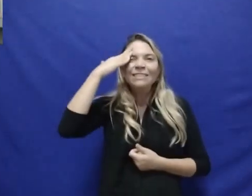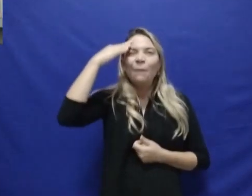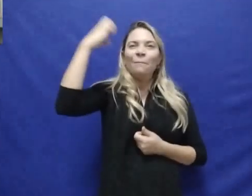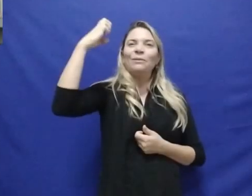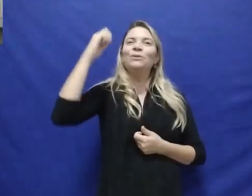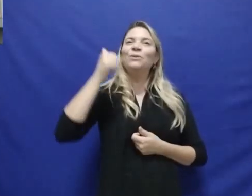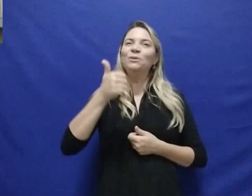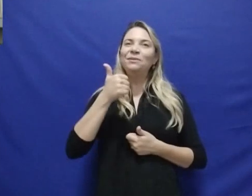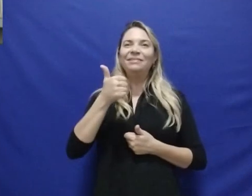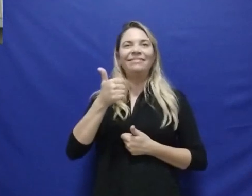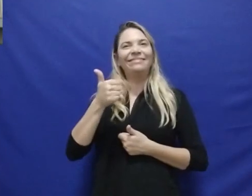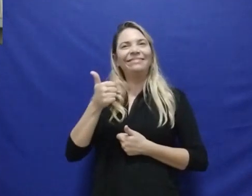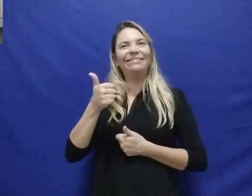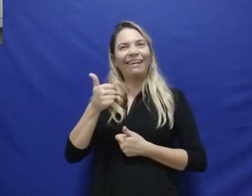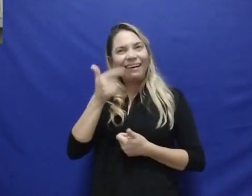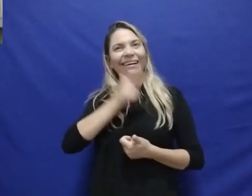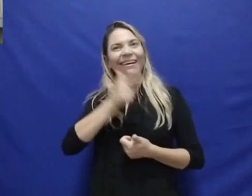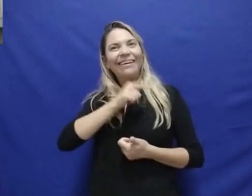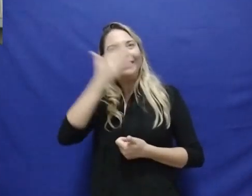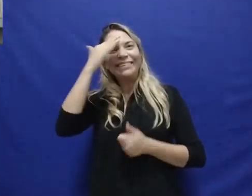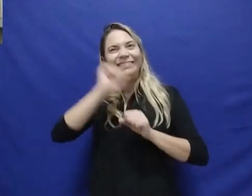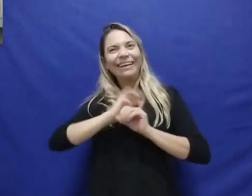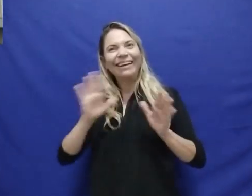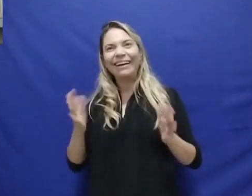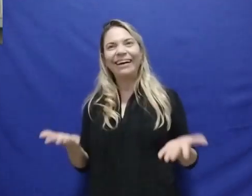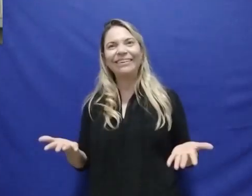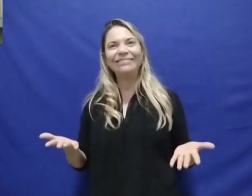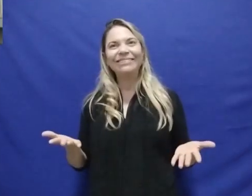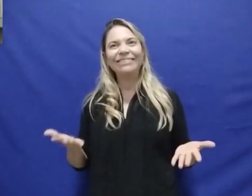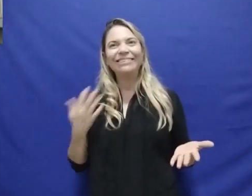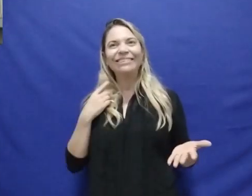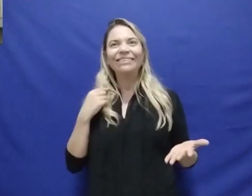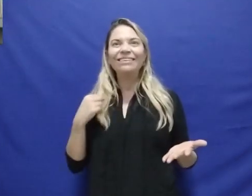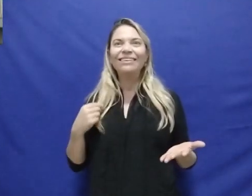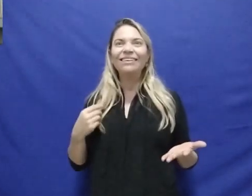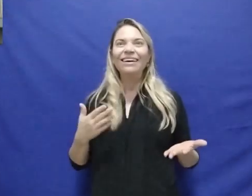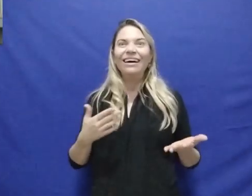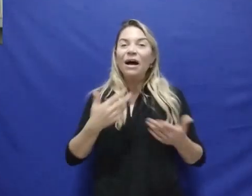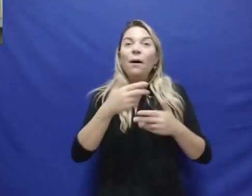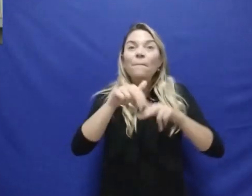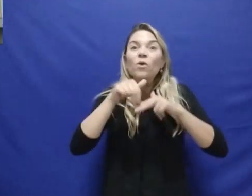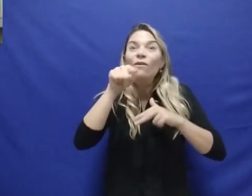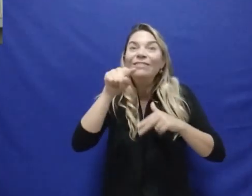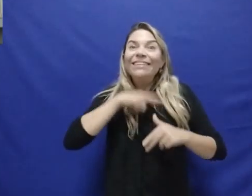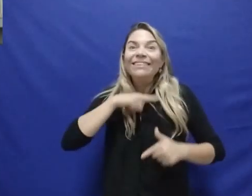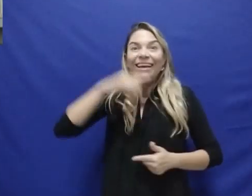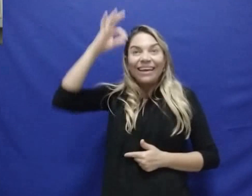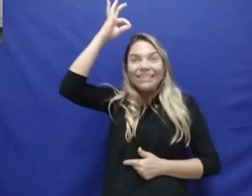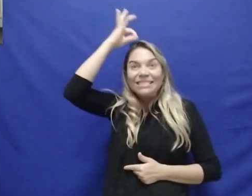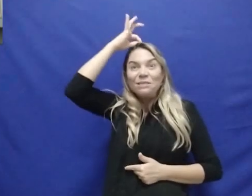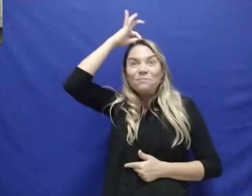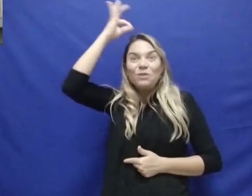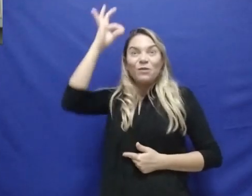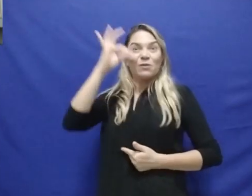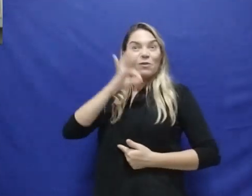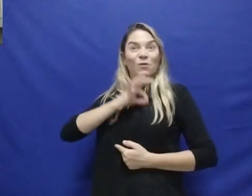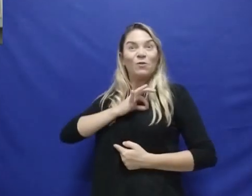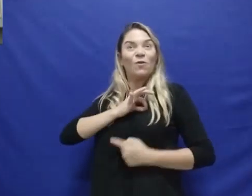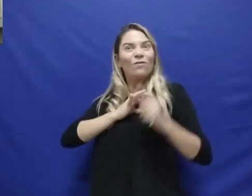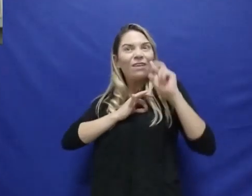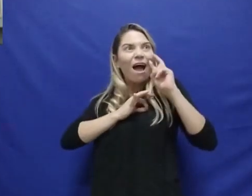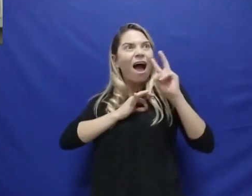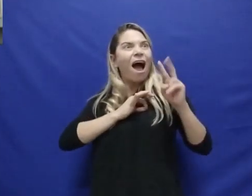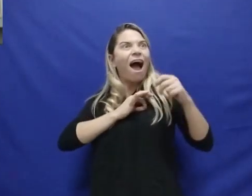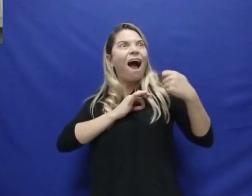um semeia e o outro ceifa. Vocês serão recompensados, versículo 36. O